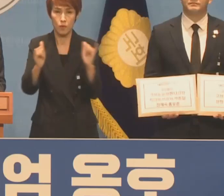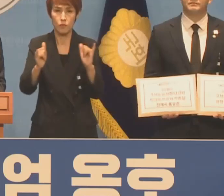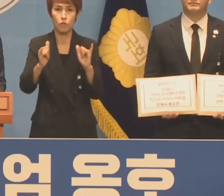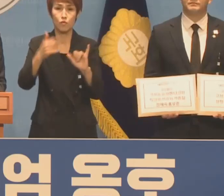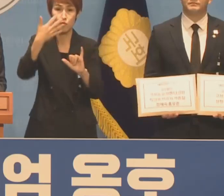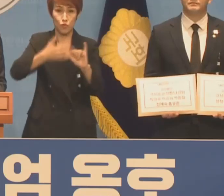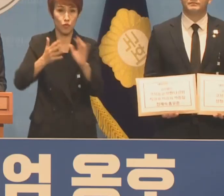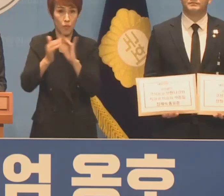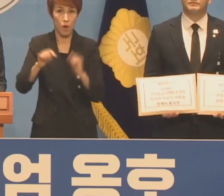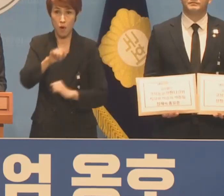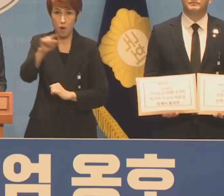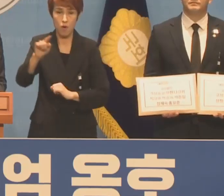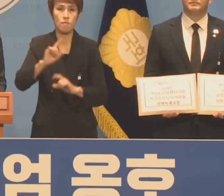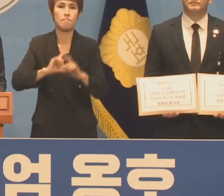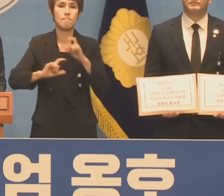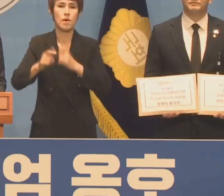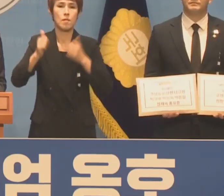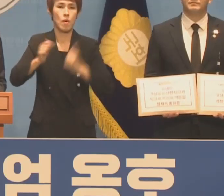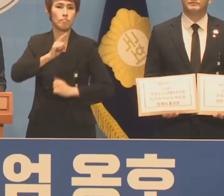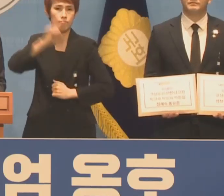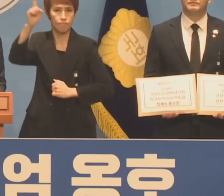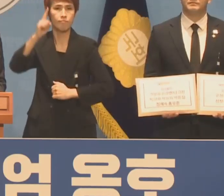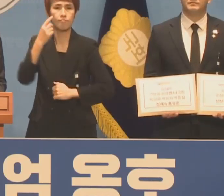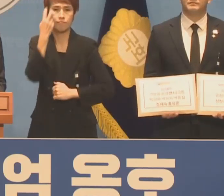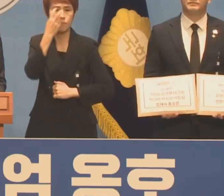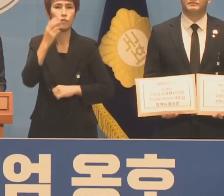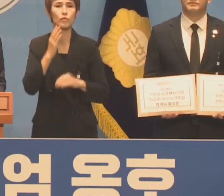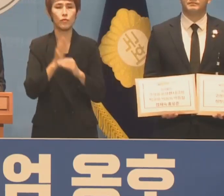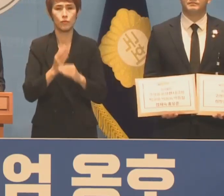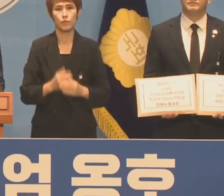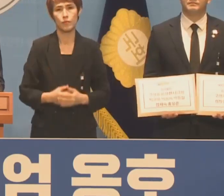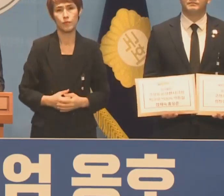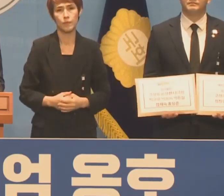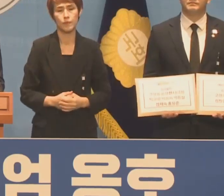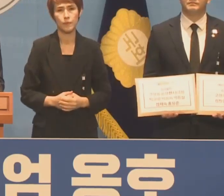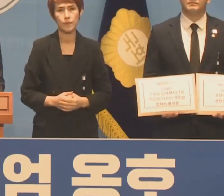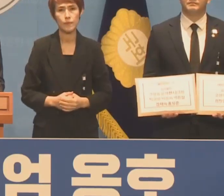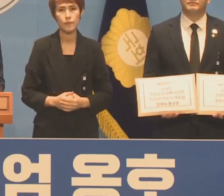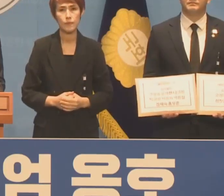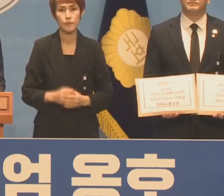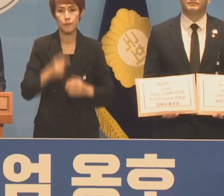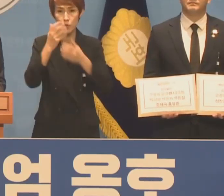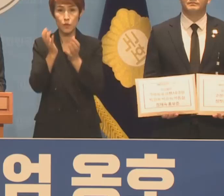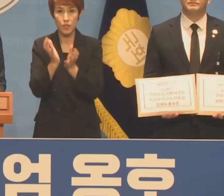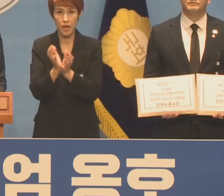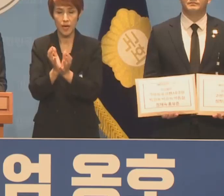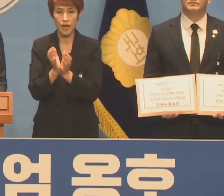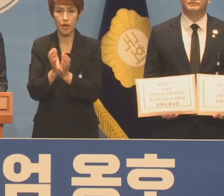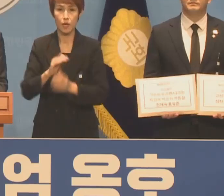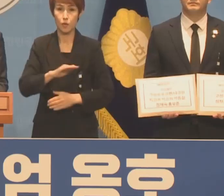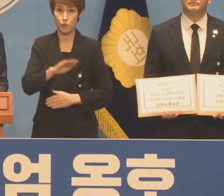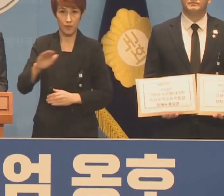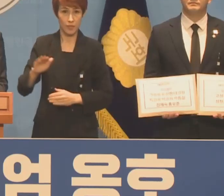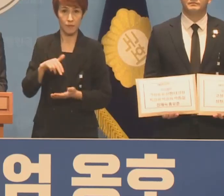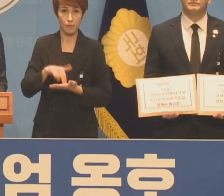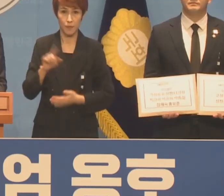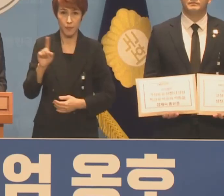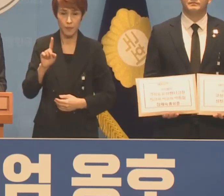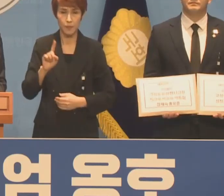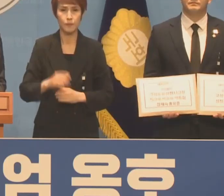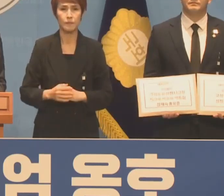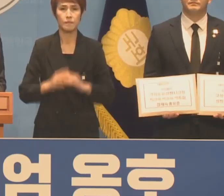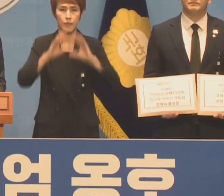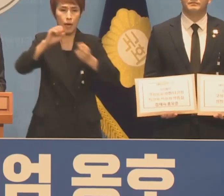대해 추가적인 법적 조치를 검토하고 있습니다. 더불어민주당 허위조작 감시단은